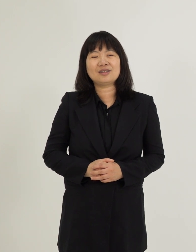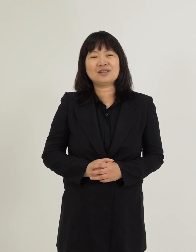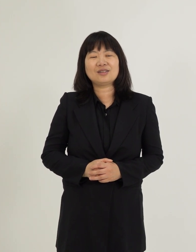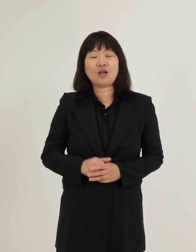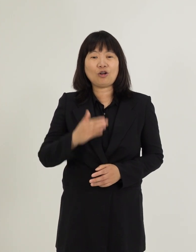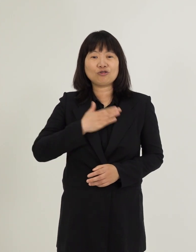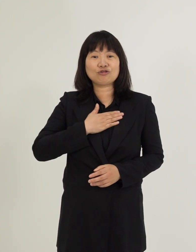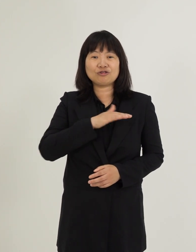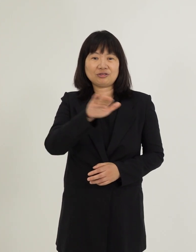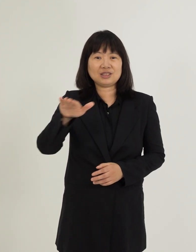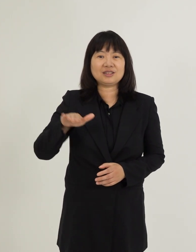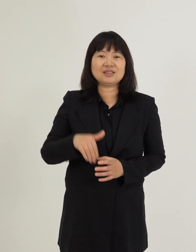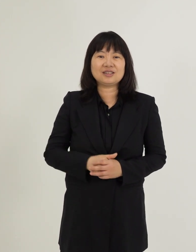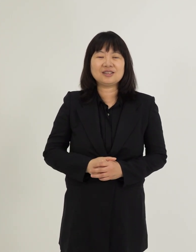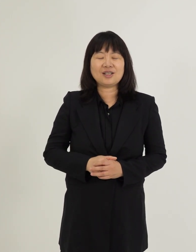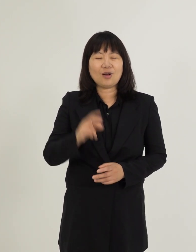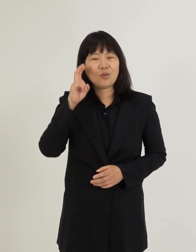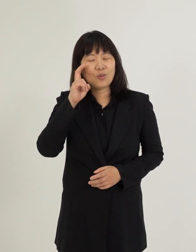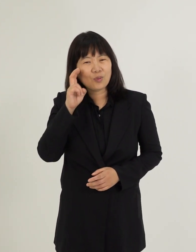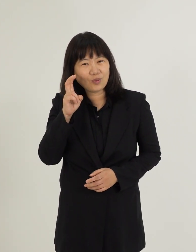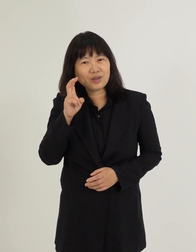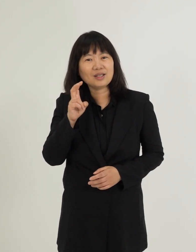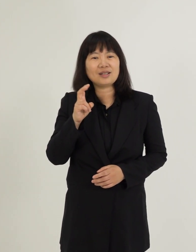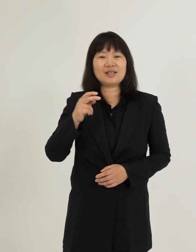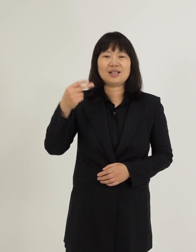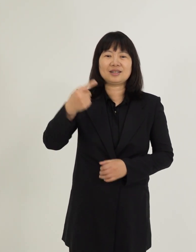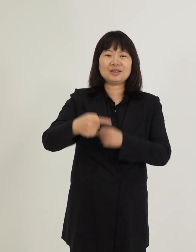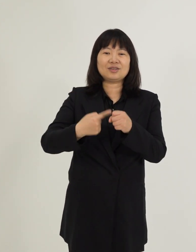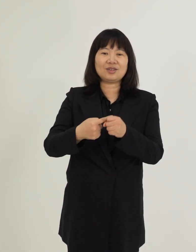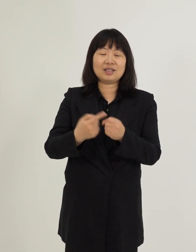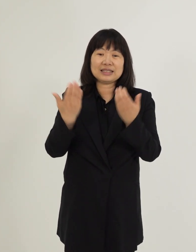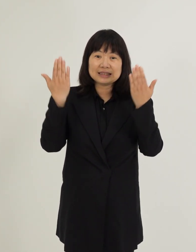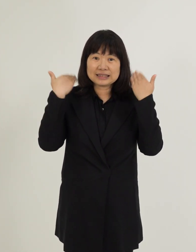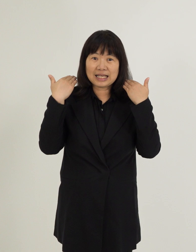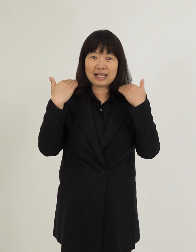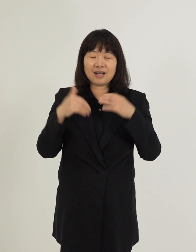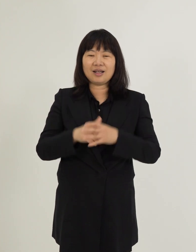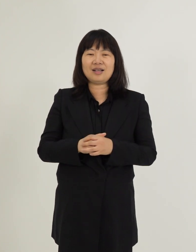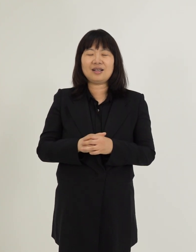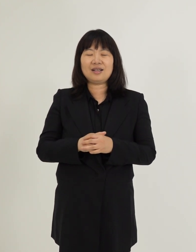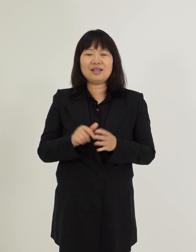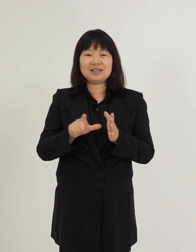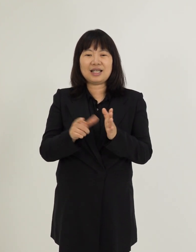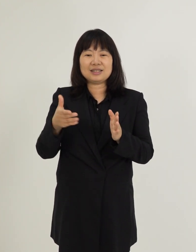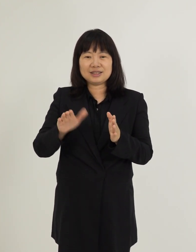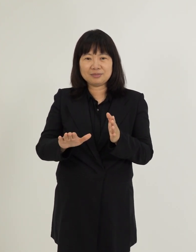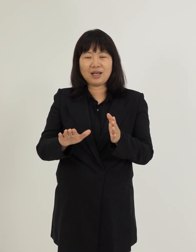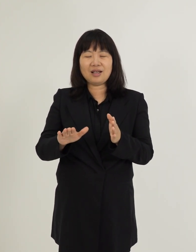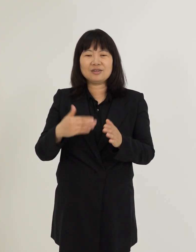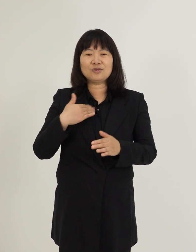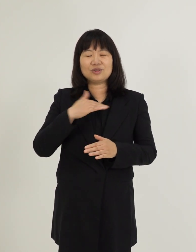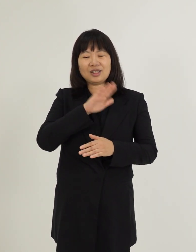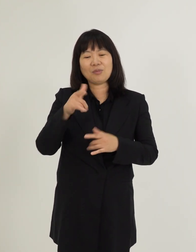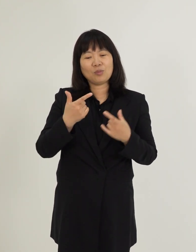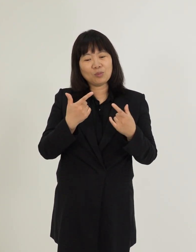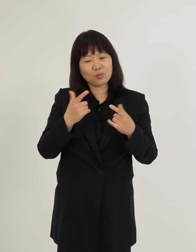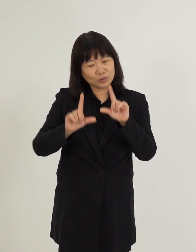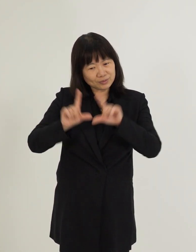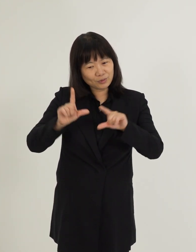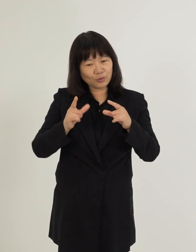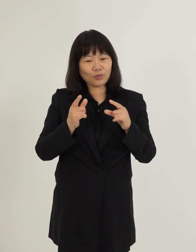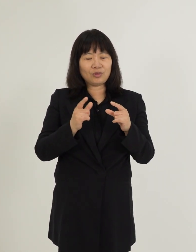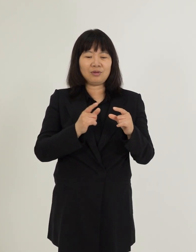그것이 우리들의 혹 2000년이 지난 세월에도 우리의 모습일 수가 있고요.